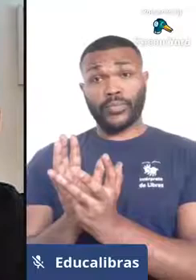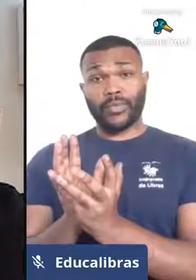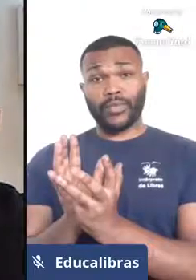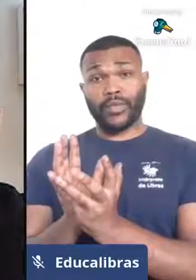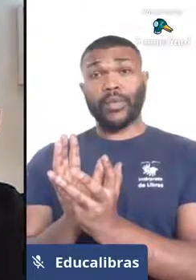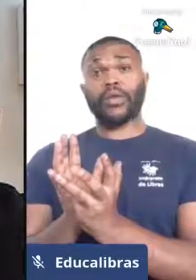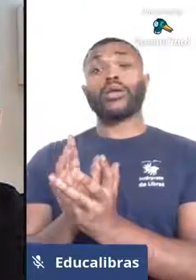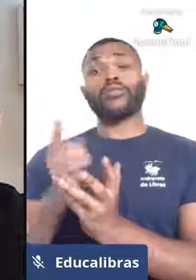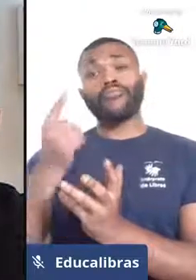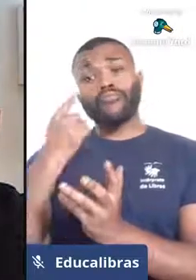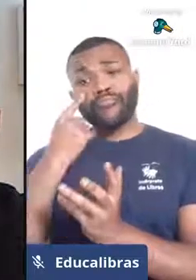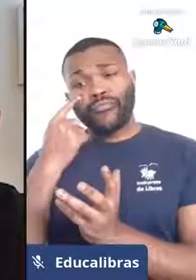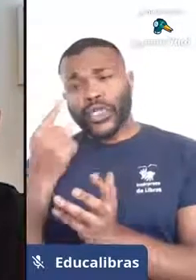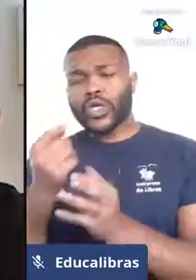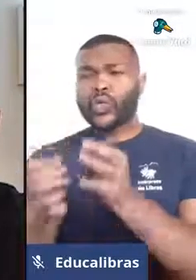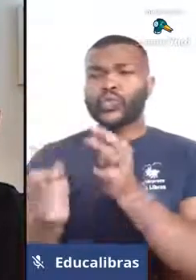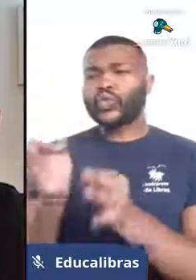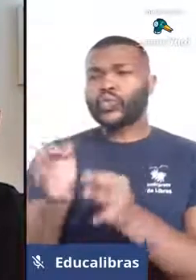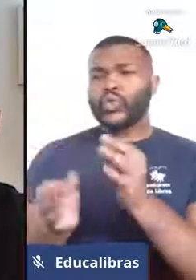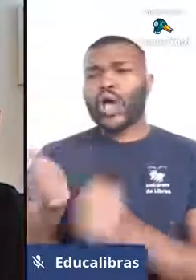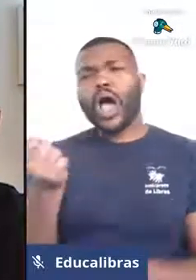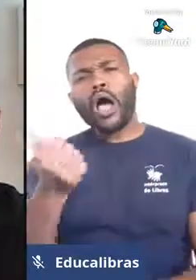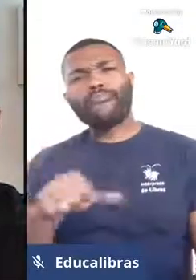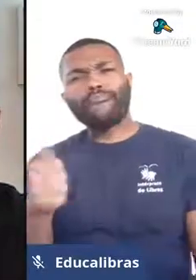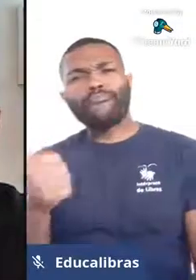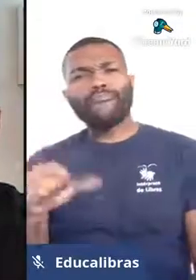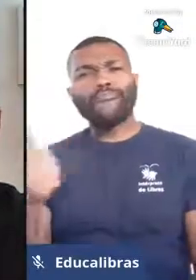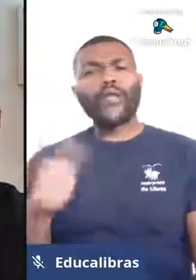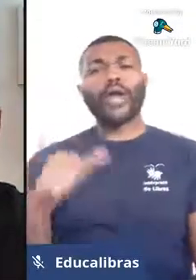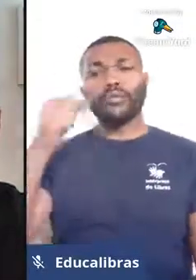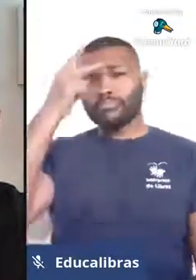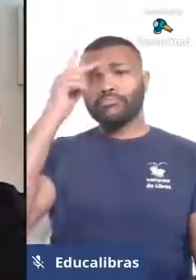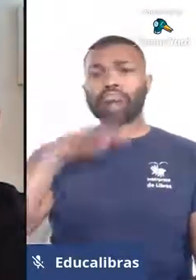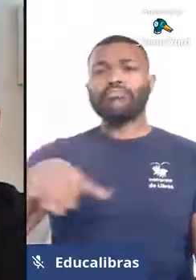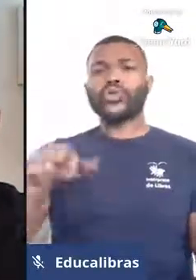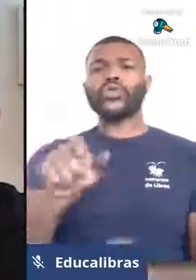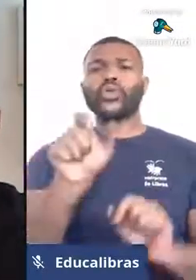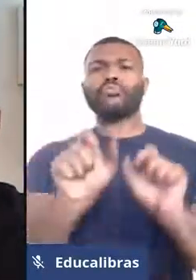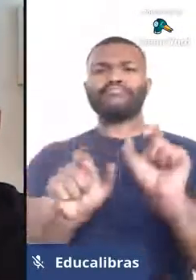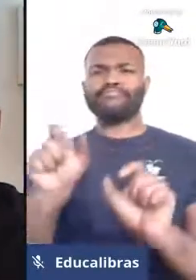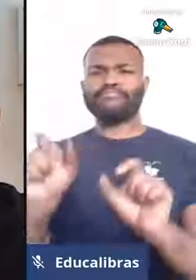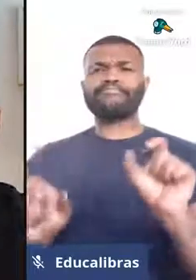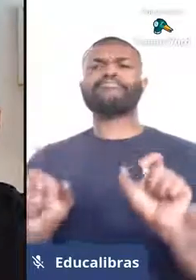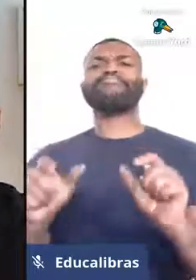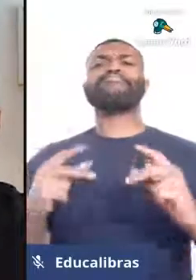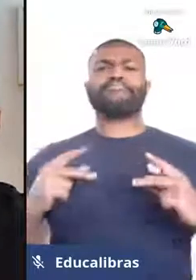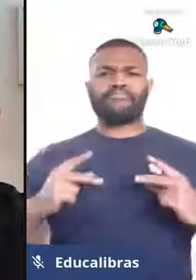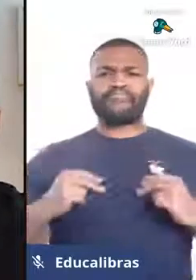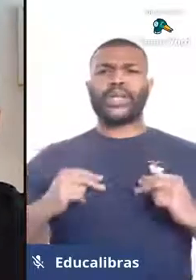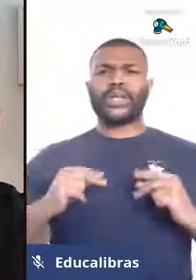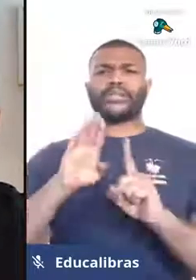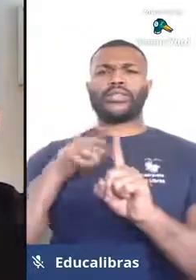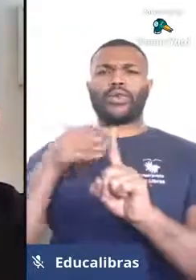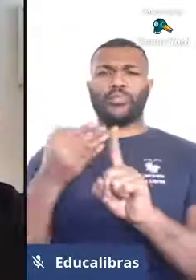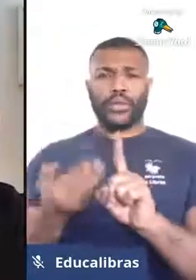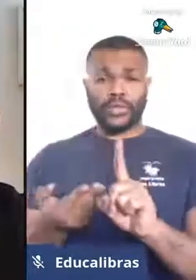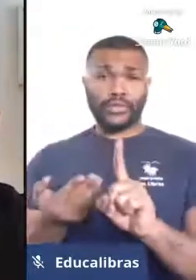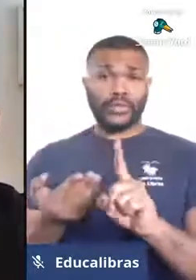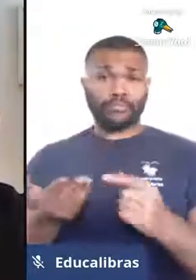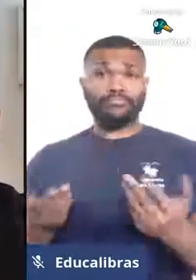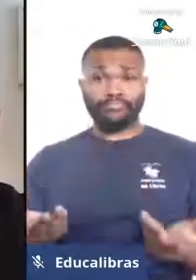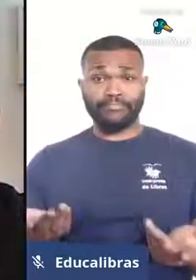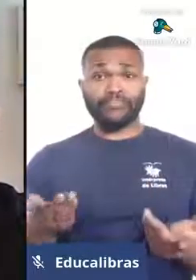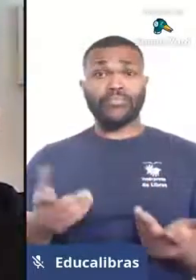julgou serem, né, pessoas que mereciam nossa homenagem. Como a gente não pôde fazer